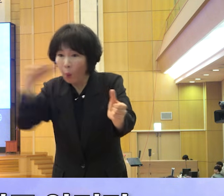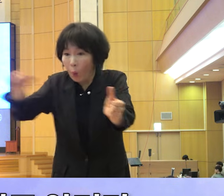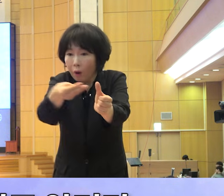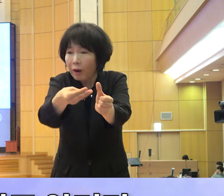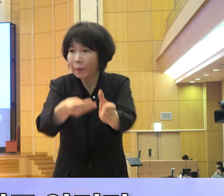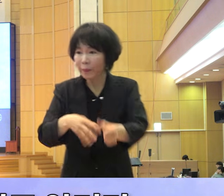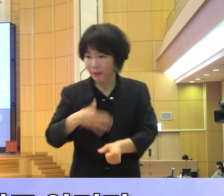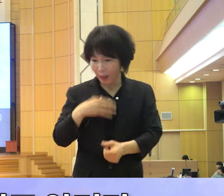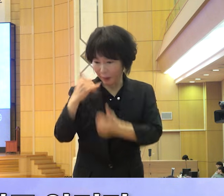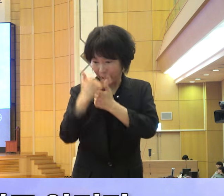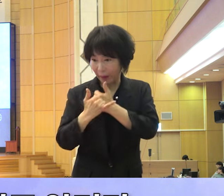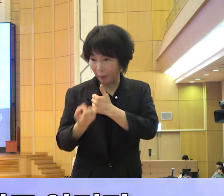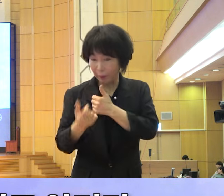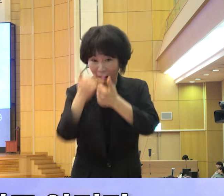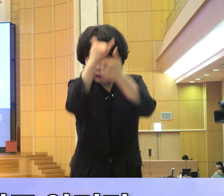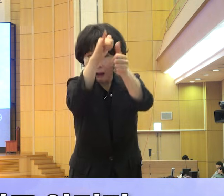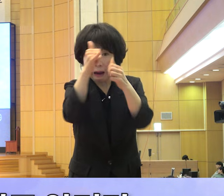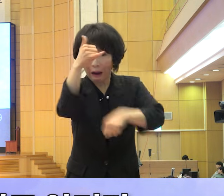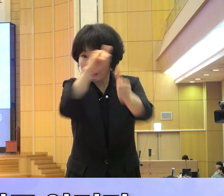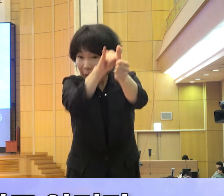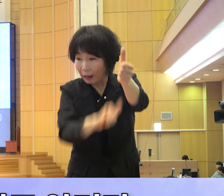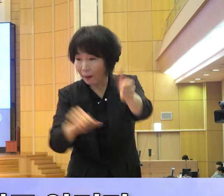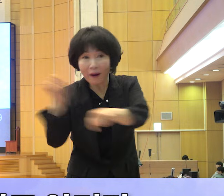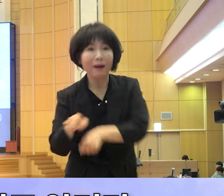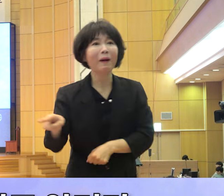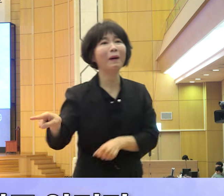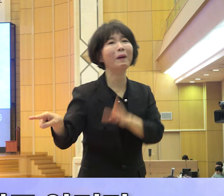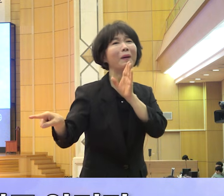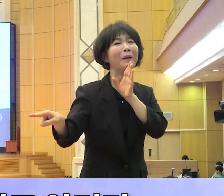이게 부모 마음이에요. 부모는